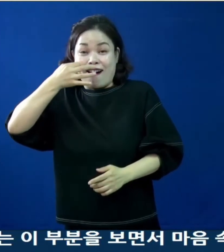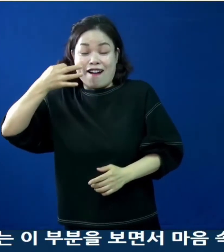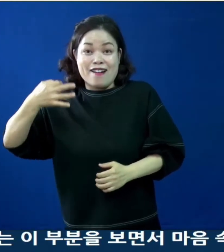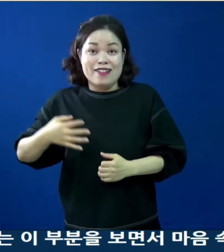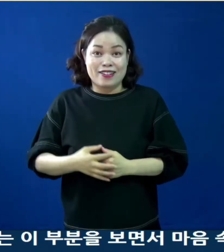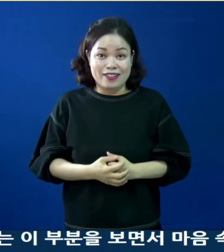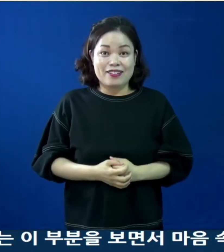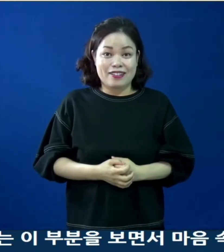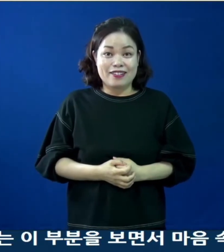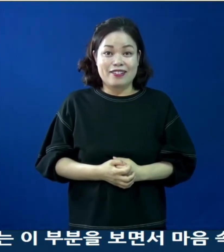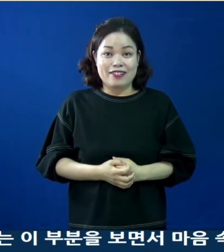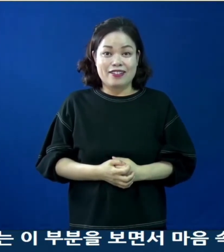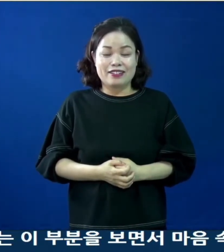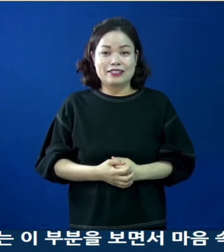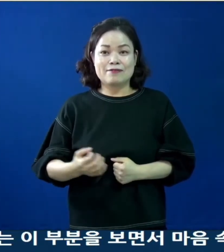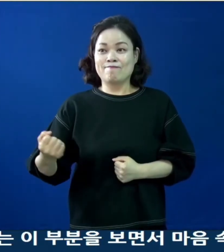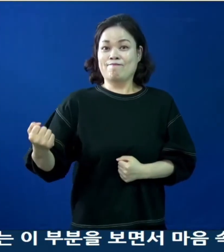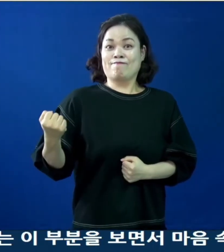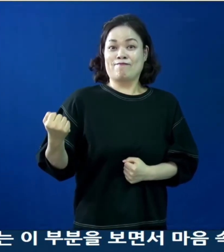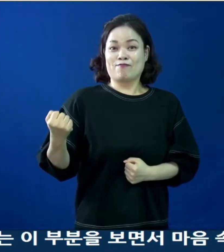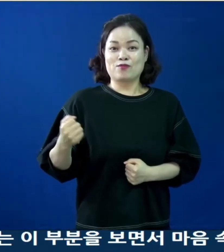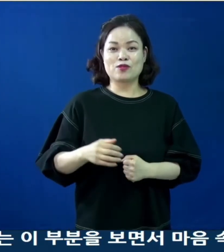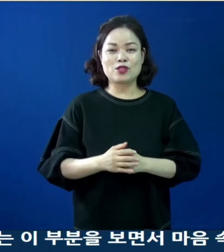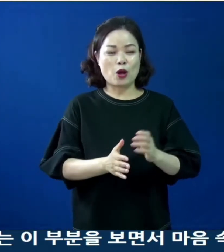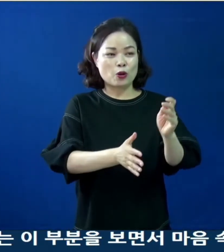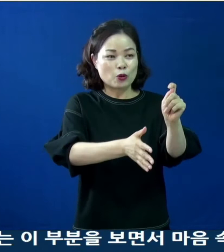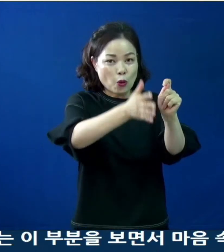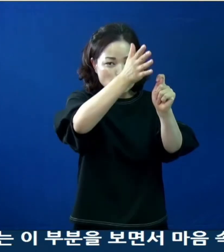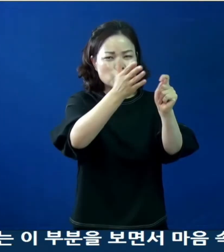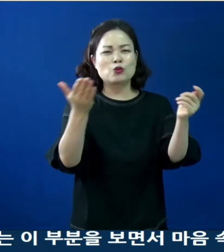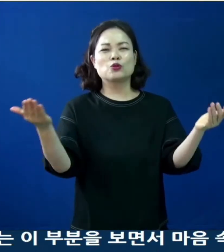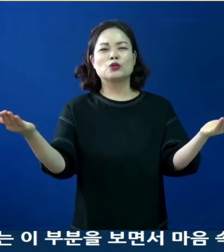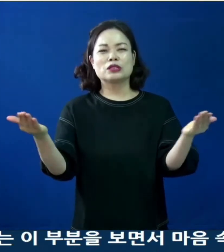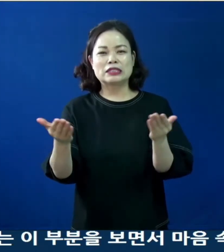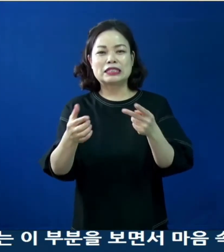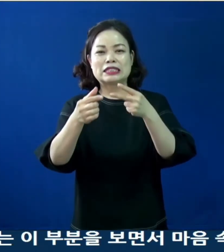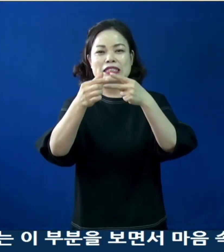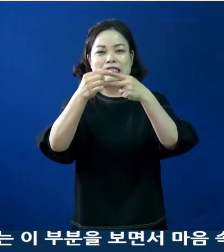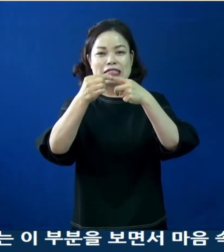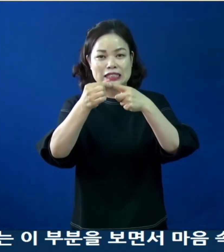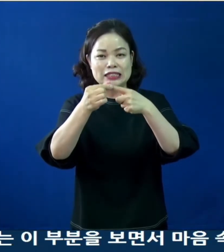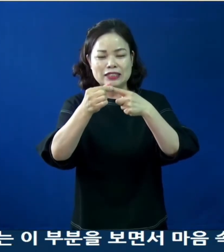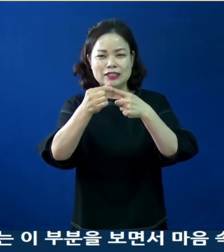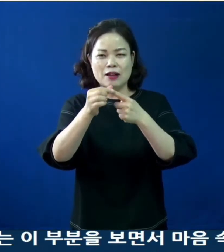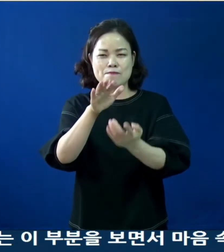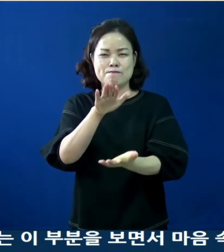거. 이 힘으로 고린도 사역에 1차 불을